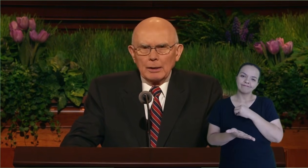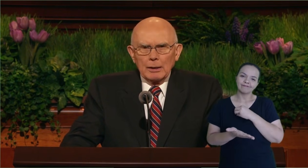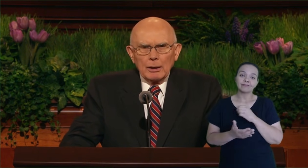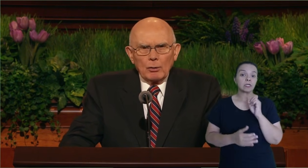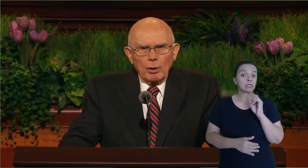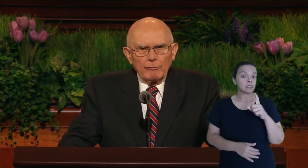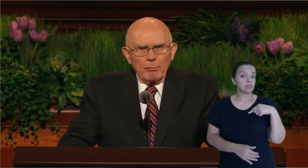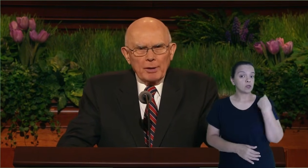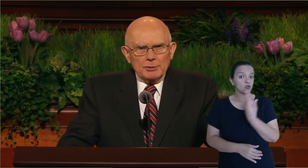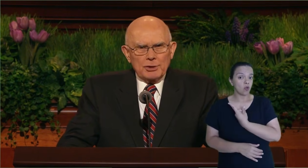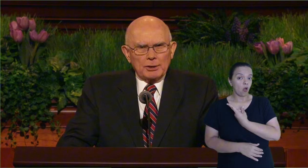arrependermos deles.